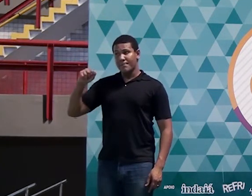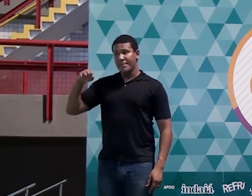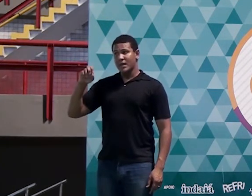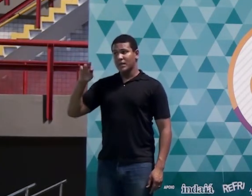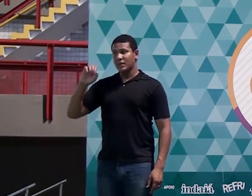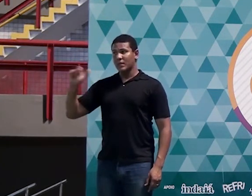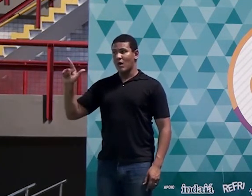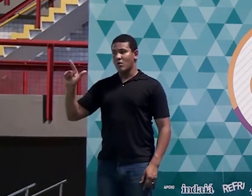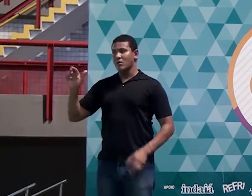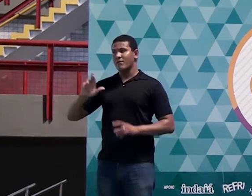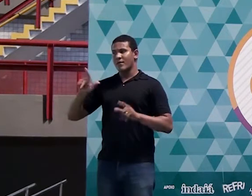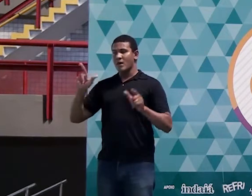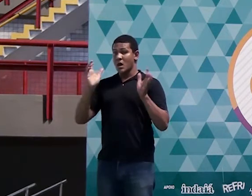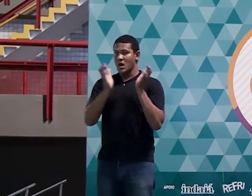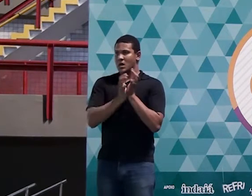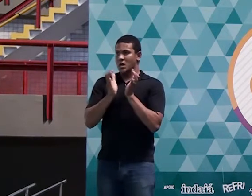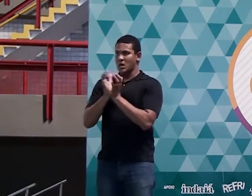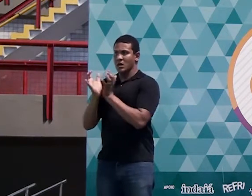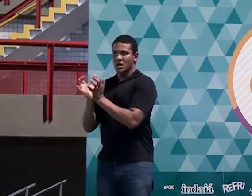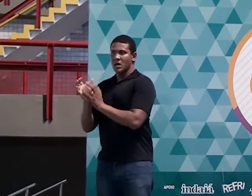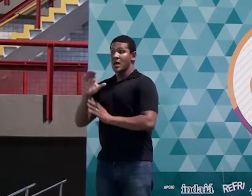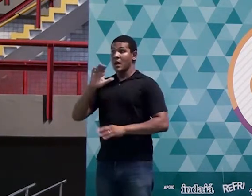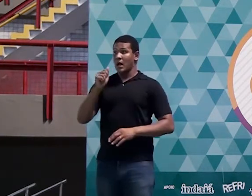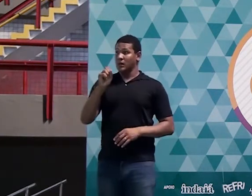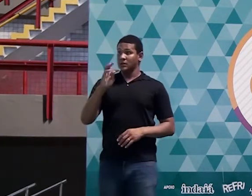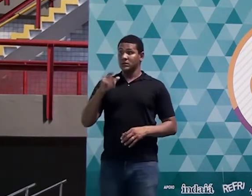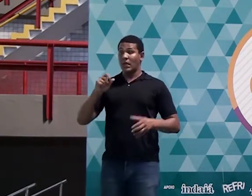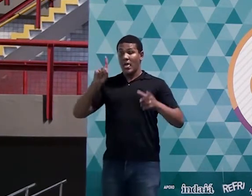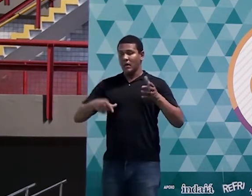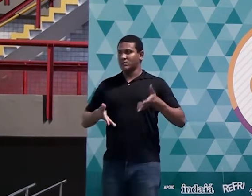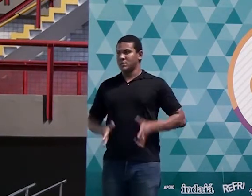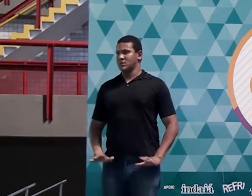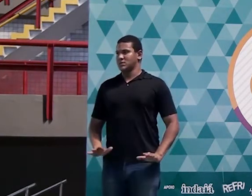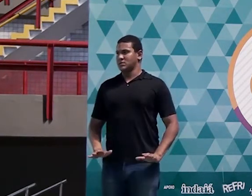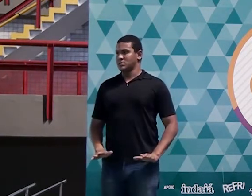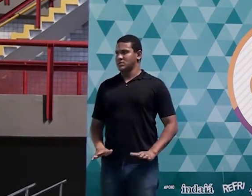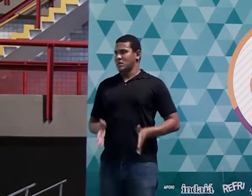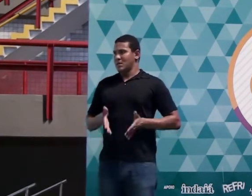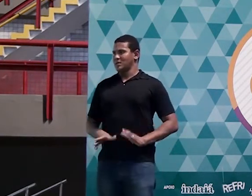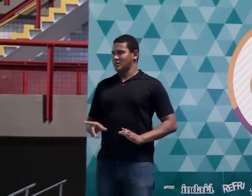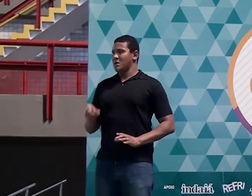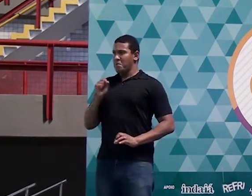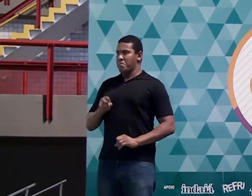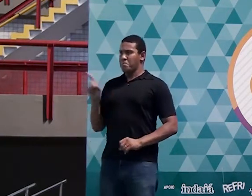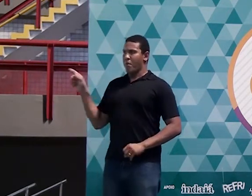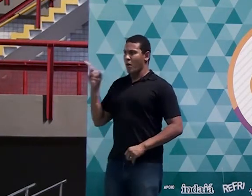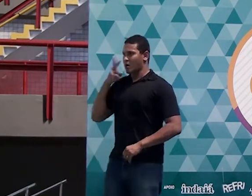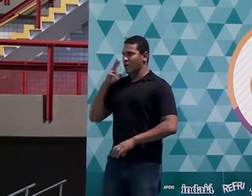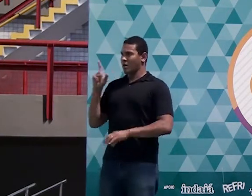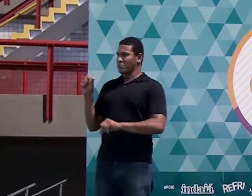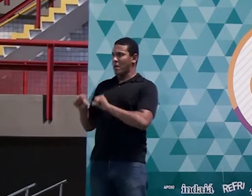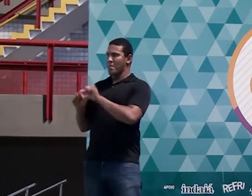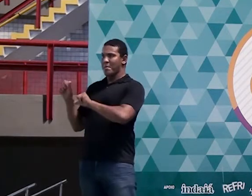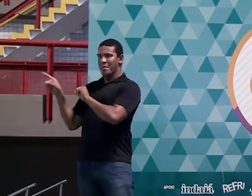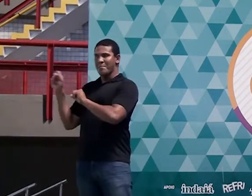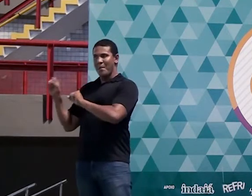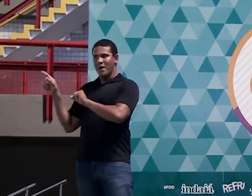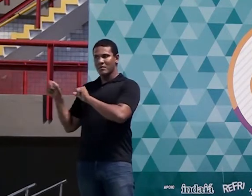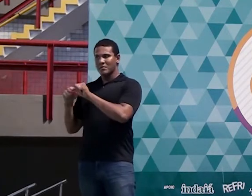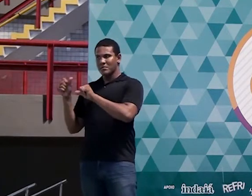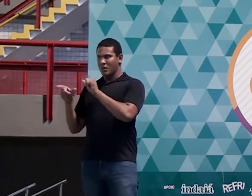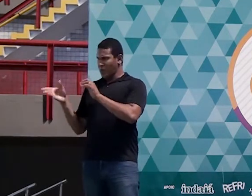professor? A sociedade de castas é nascença. Eu não disse que podia ter tornado Gabriel meu vassalo. Ele nasce